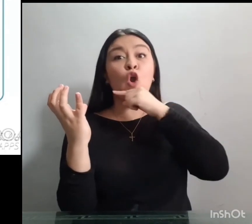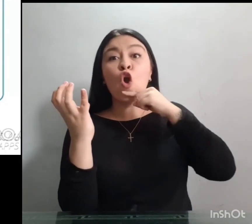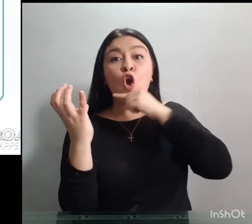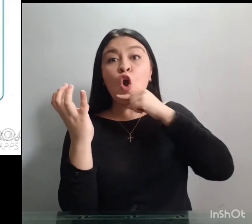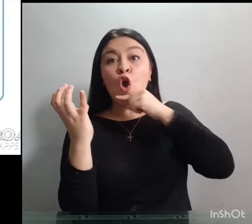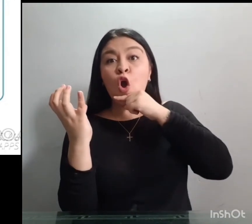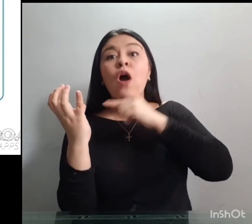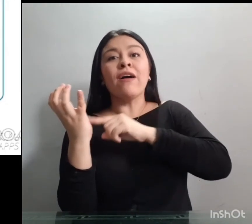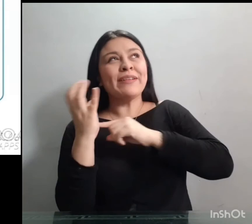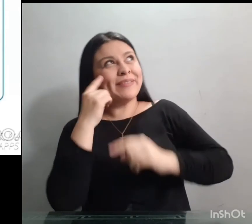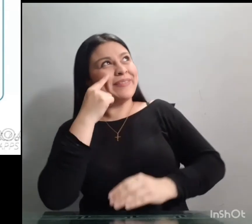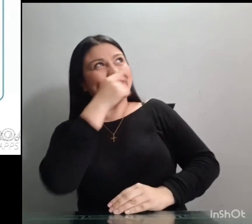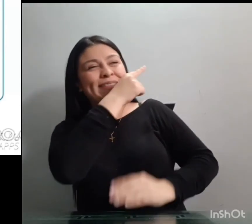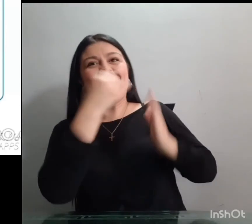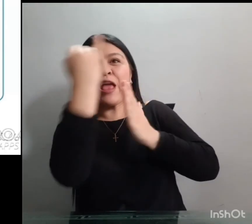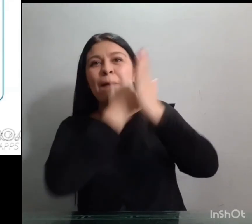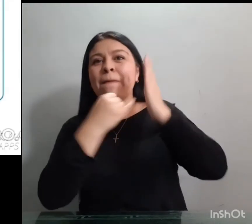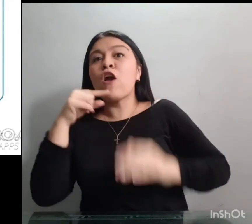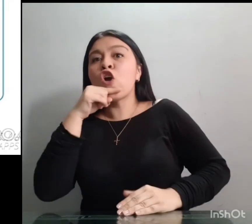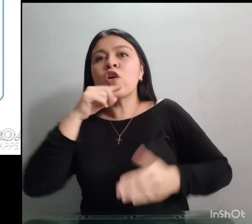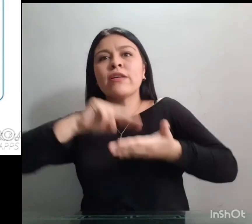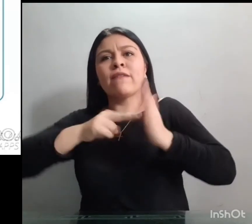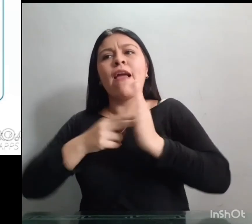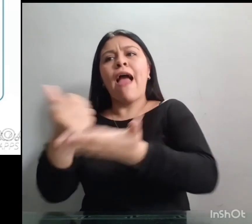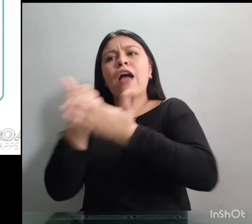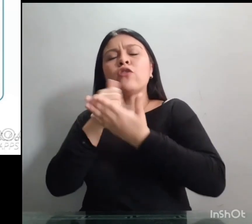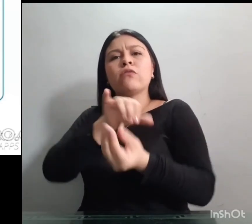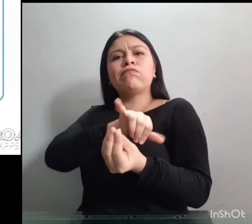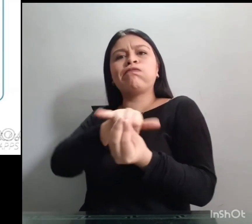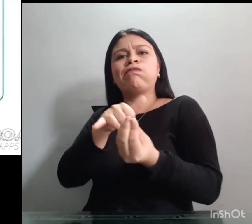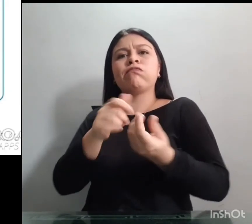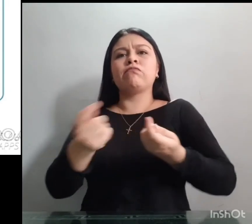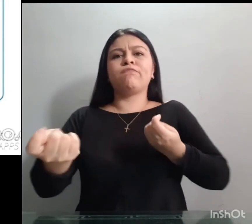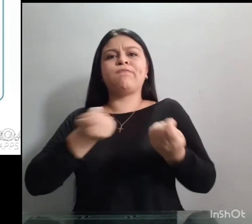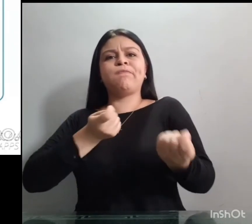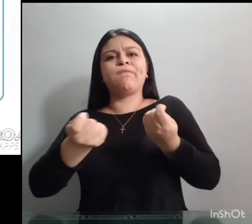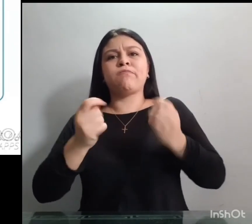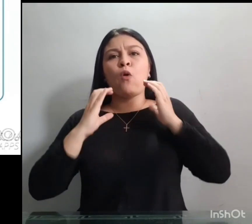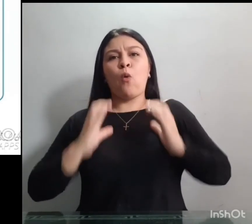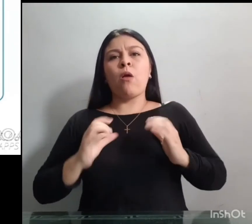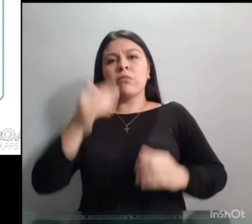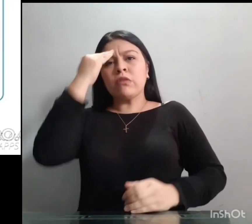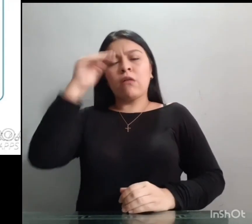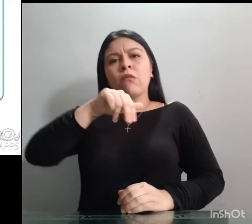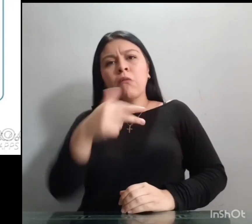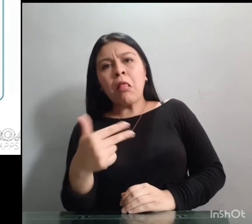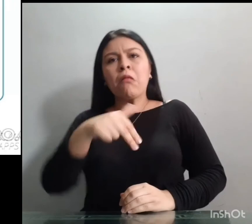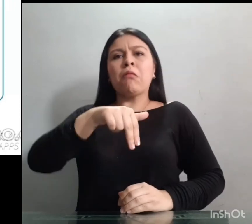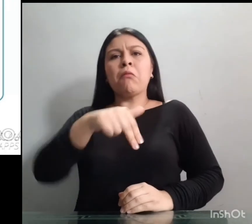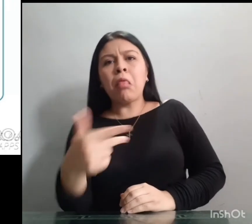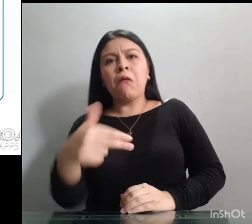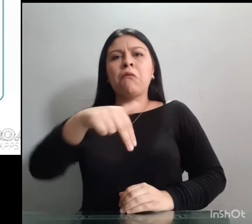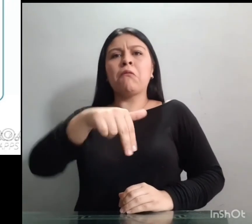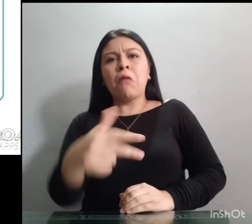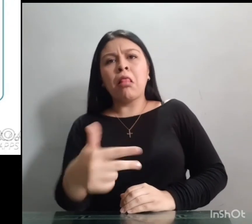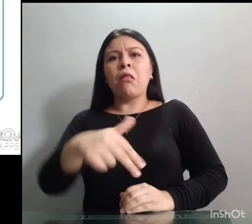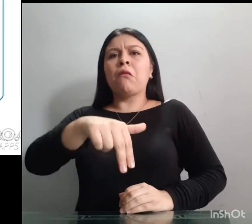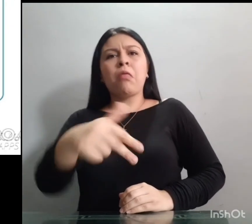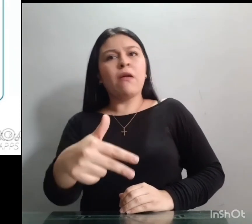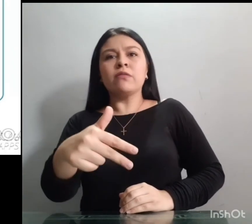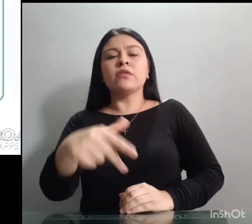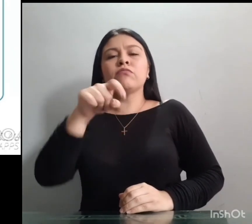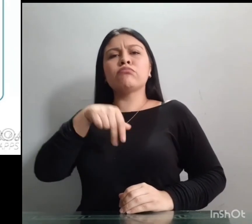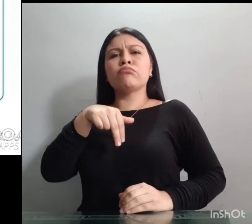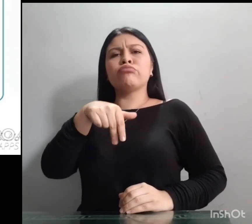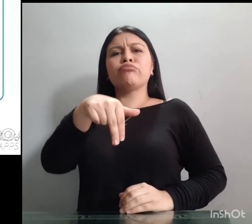y mantiene el equilibrio del cuerpo. Por ejemplo, nos permite caminar rectos y no caminar como borrachos o caminar moviéndonos de un lado